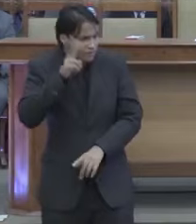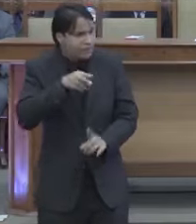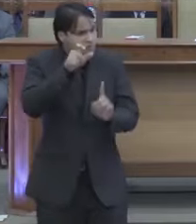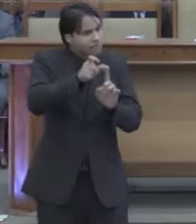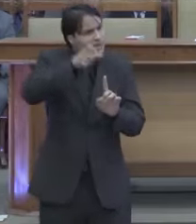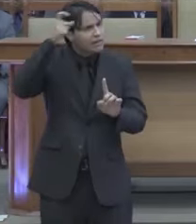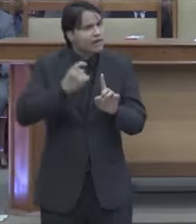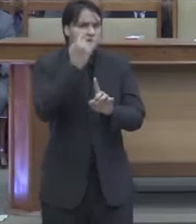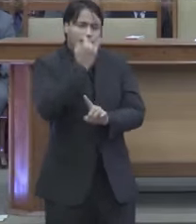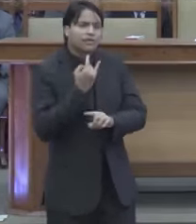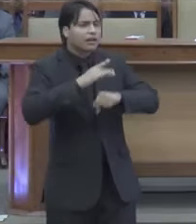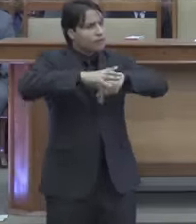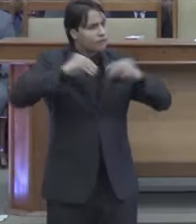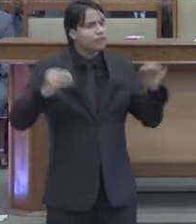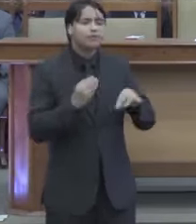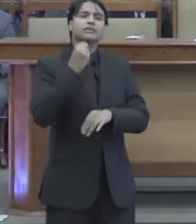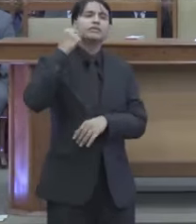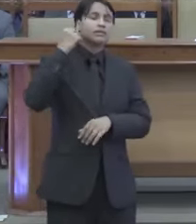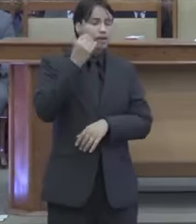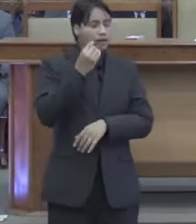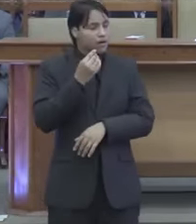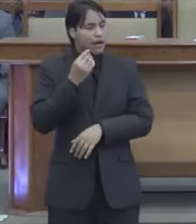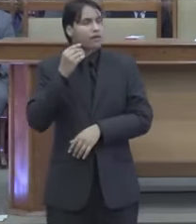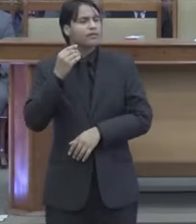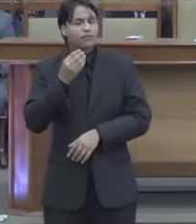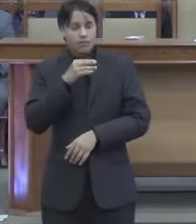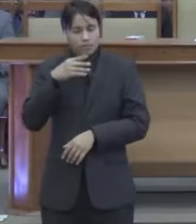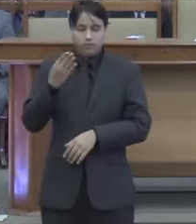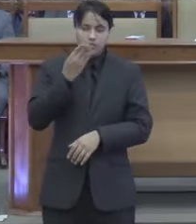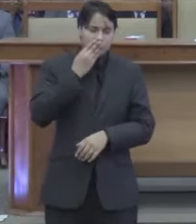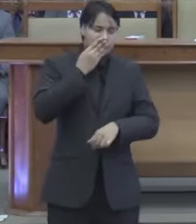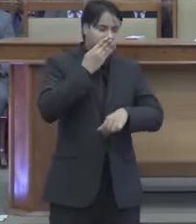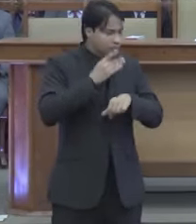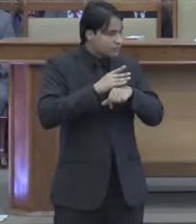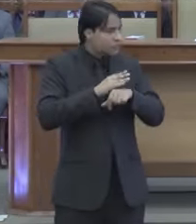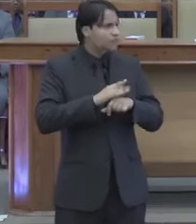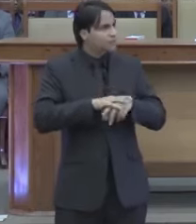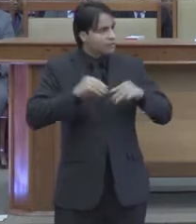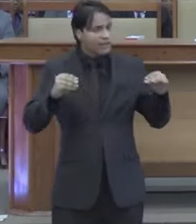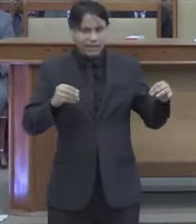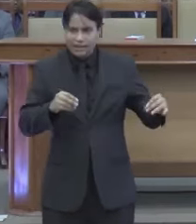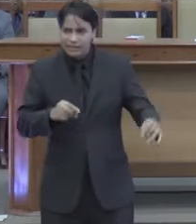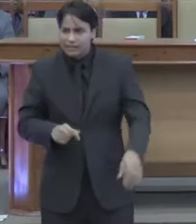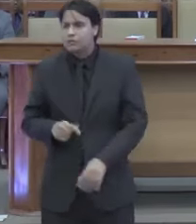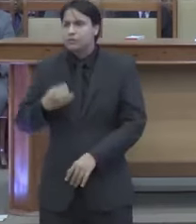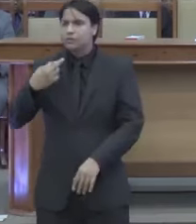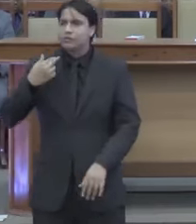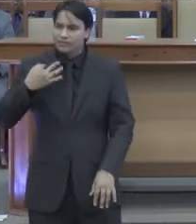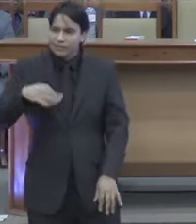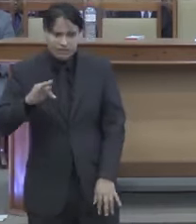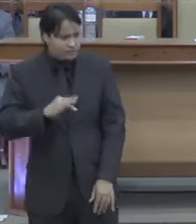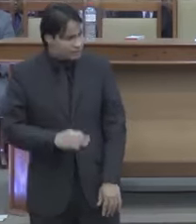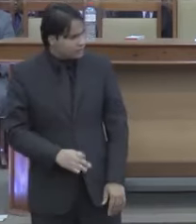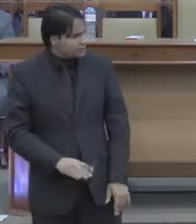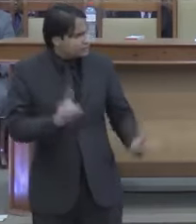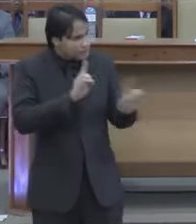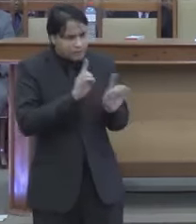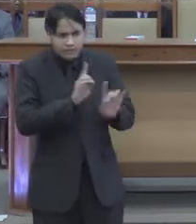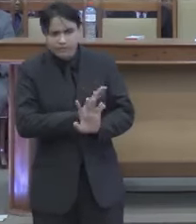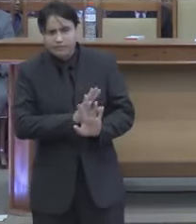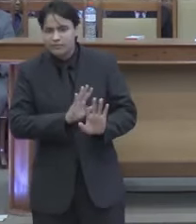o cego enxergar, eles disseram: não, não, não, não, não, não, não, não, não, não, não, não. Aqui não é coisa de